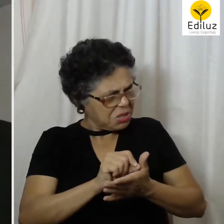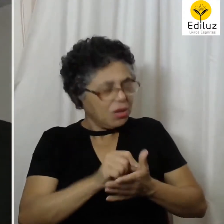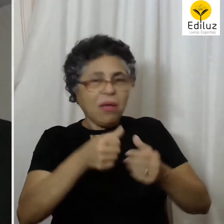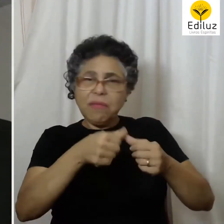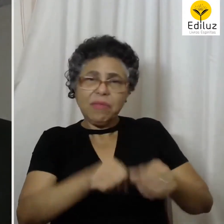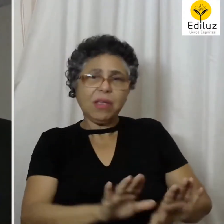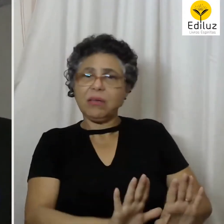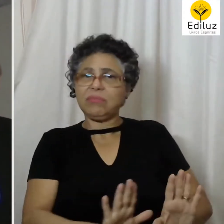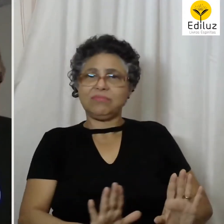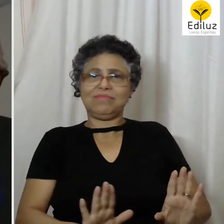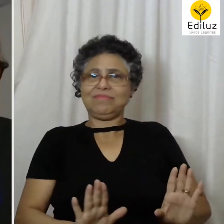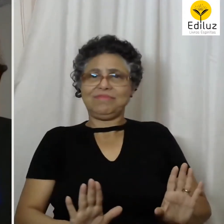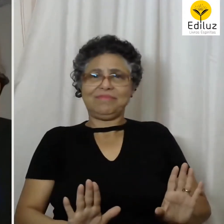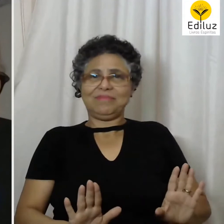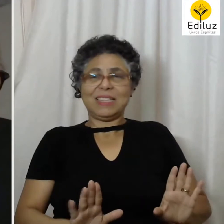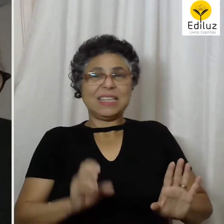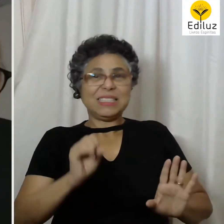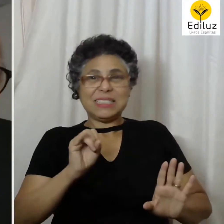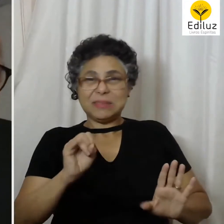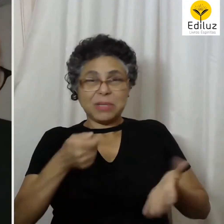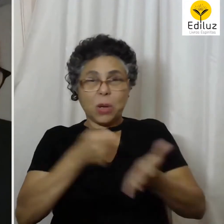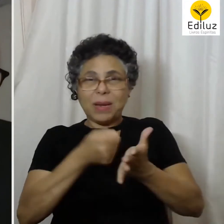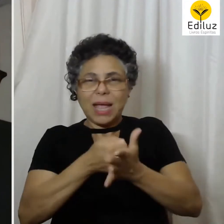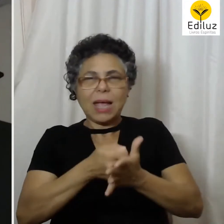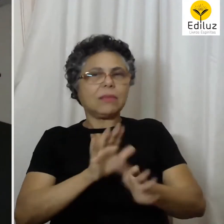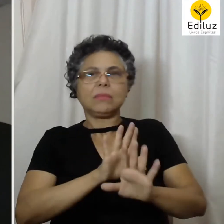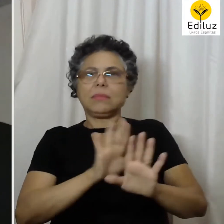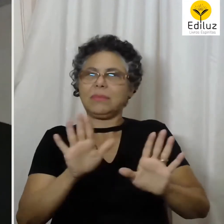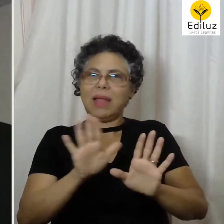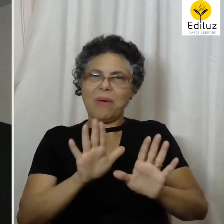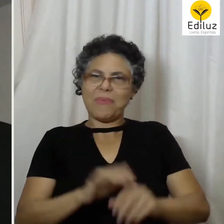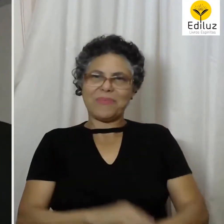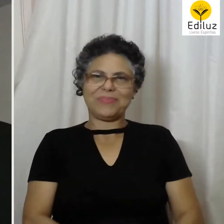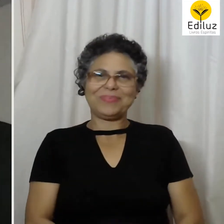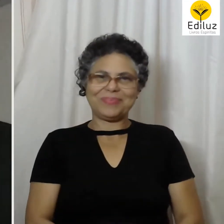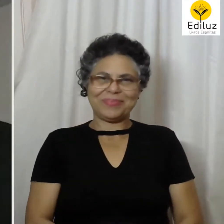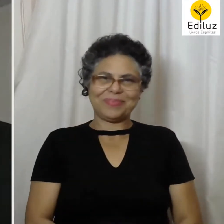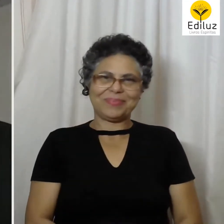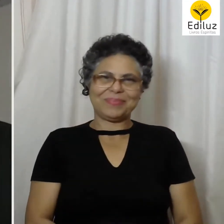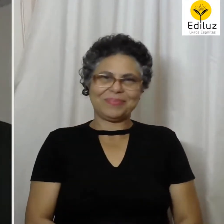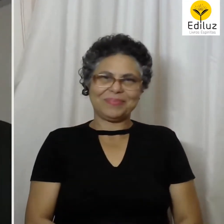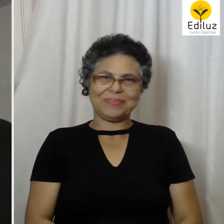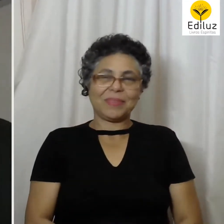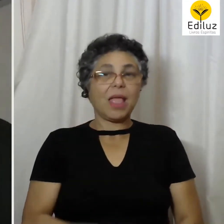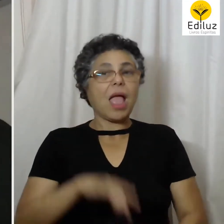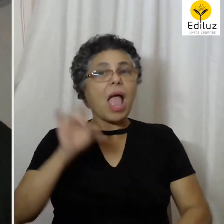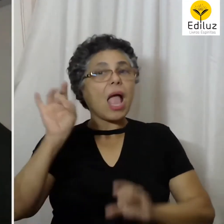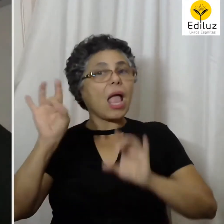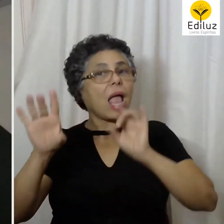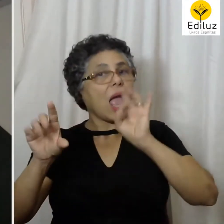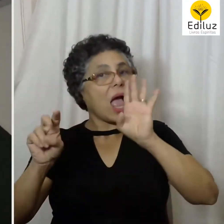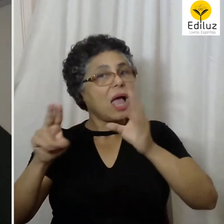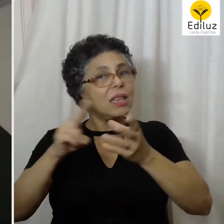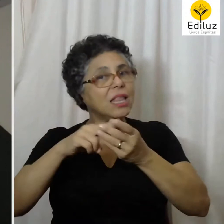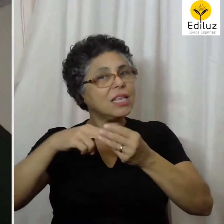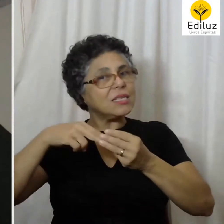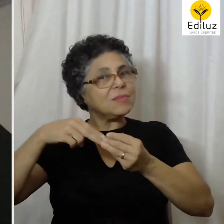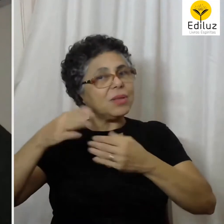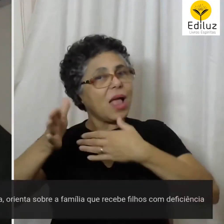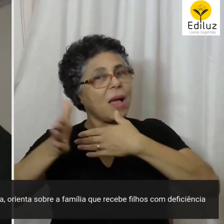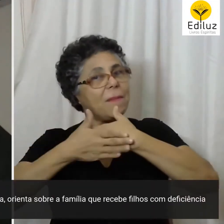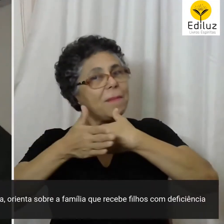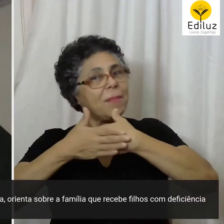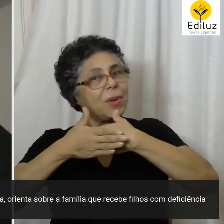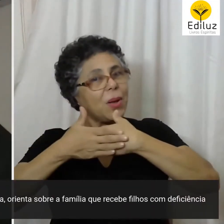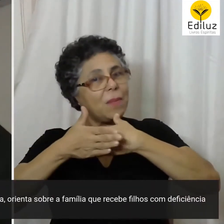sigam. Mas que não seja por imposição. Porque cada espírito tem a sua vocação, cada espírito tem o